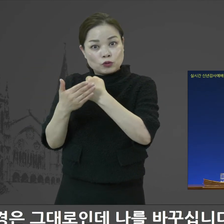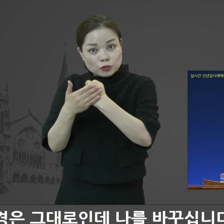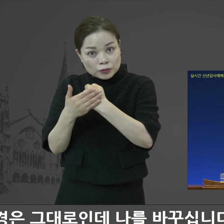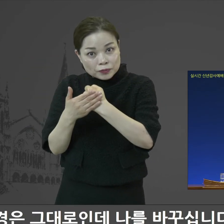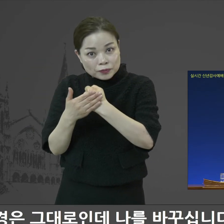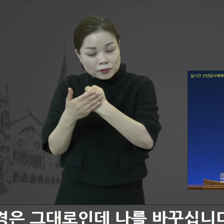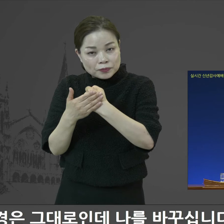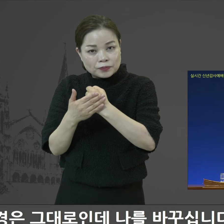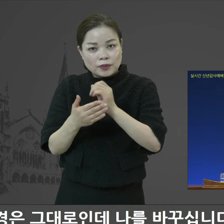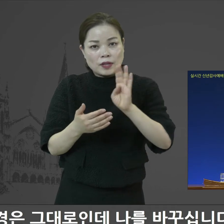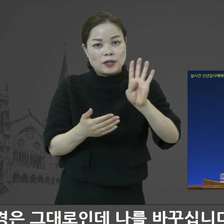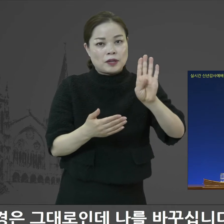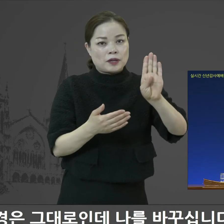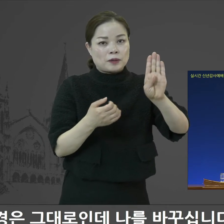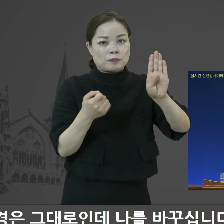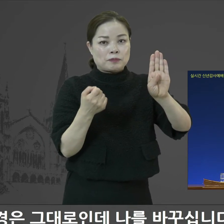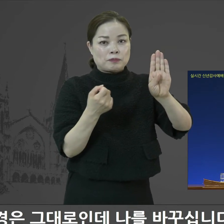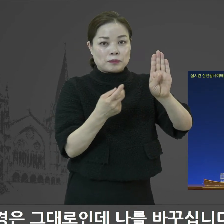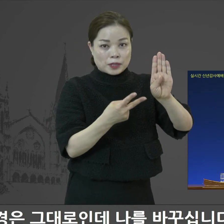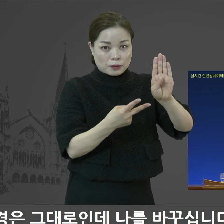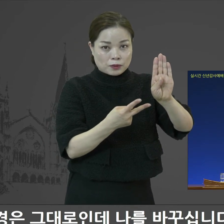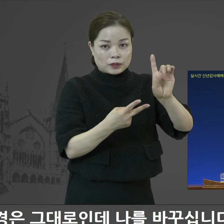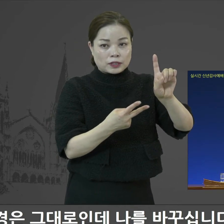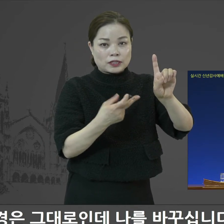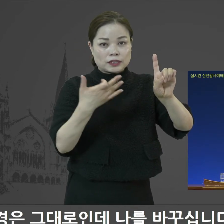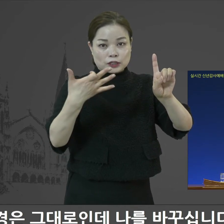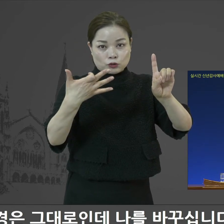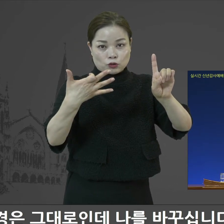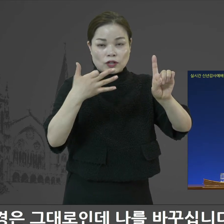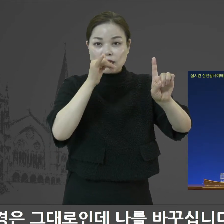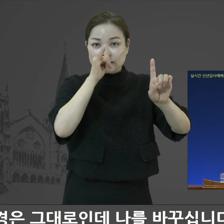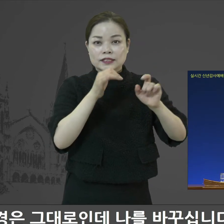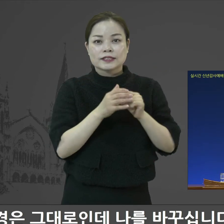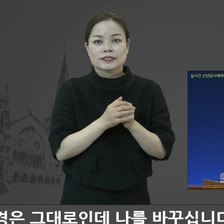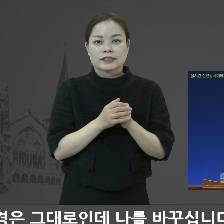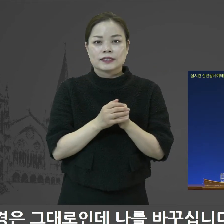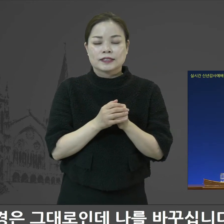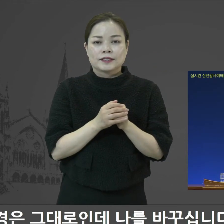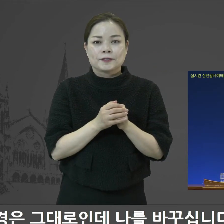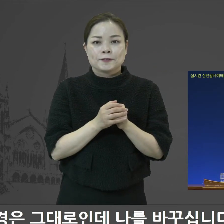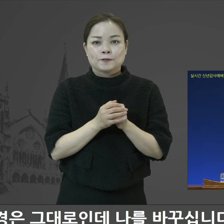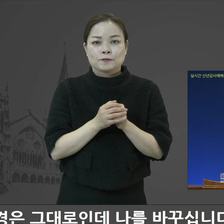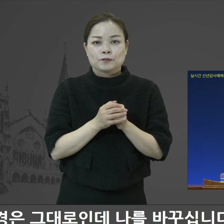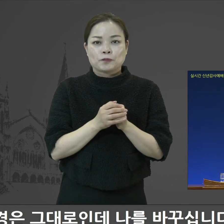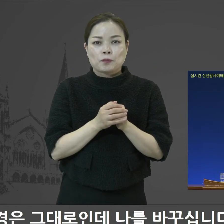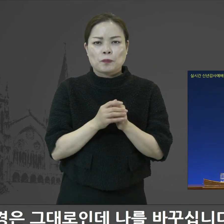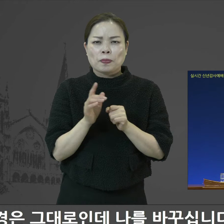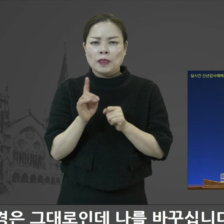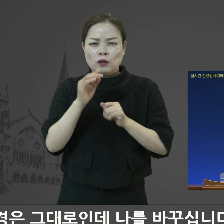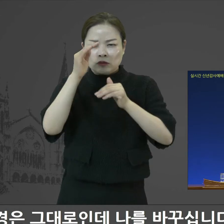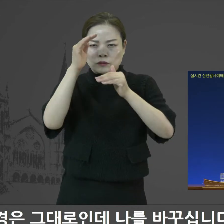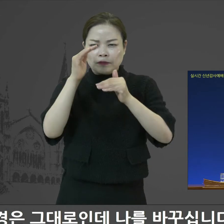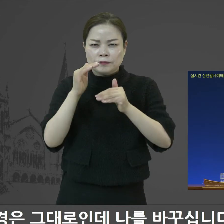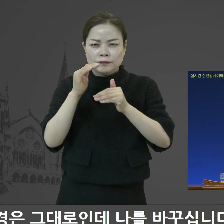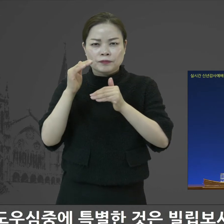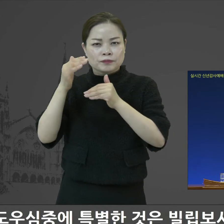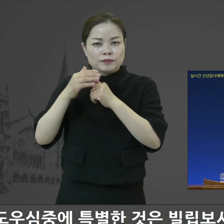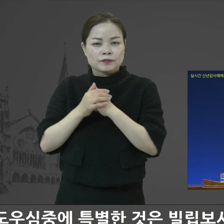이 빌립보서 1장 19절에 기록되어 있는 이제 특별한 도우심이 있는데 성경은 안 찾을 겁니다. 이게 어떤